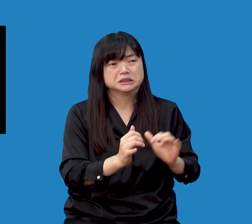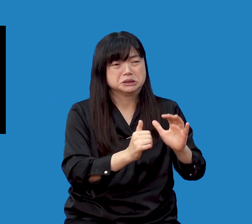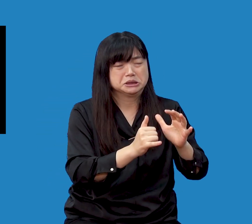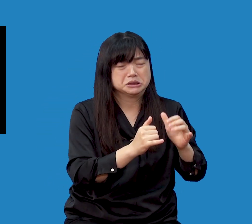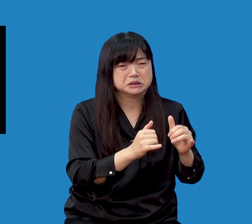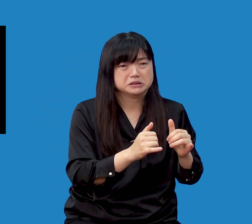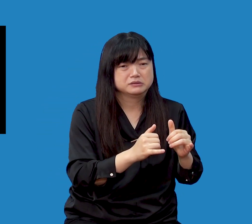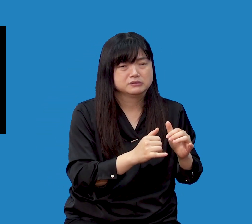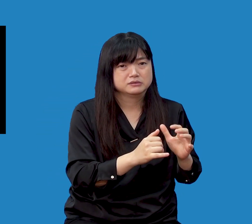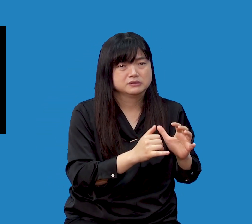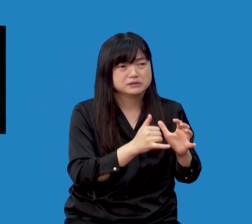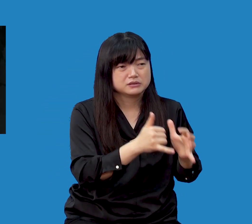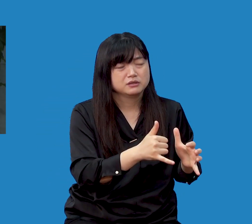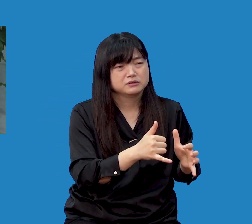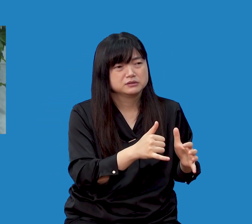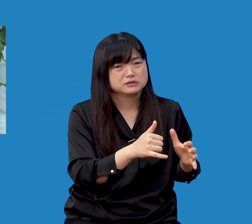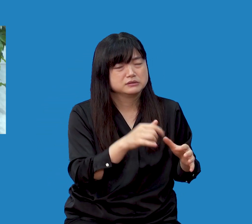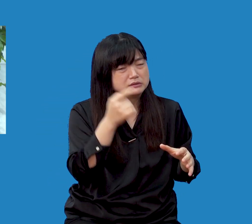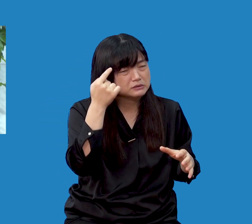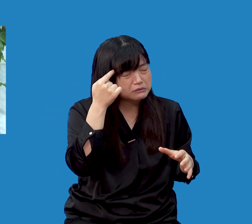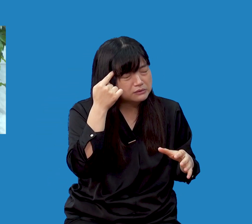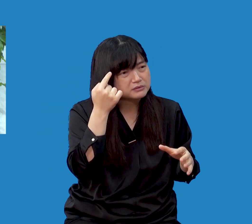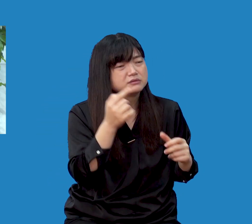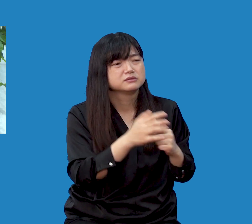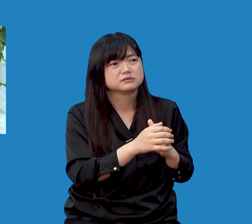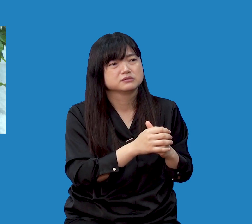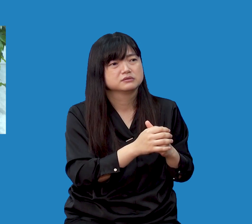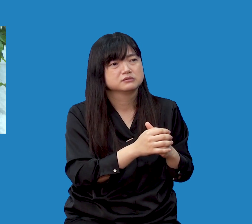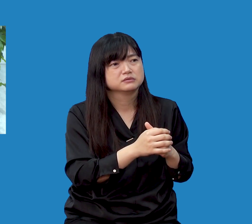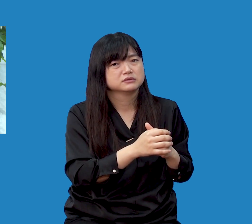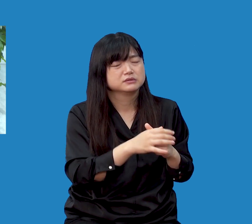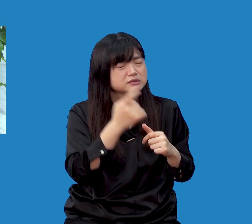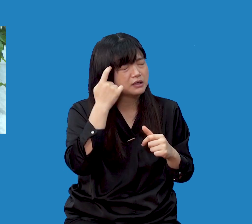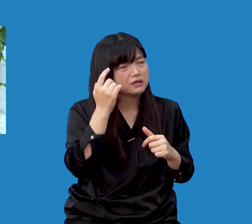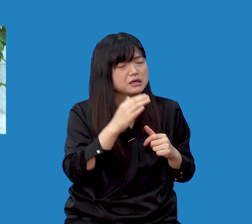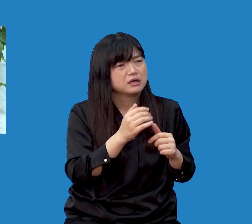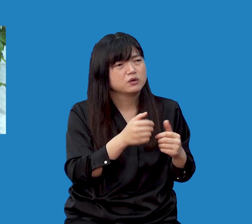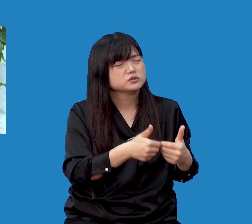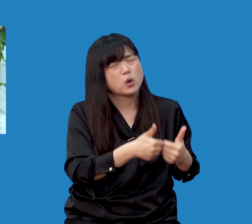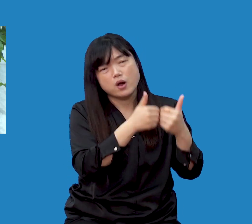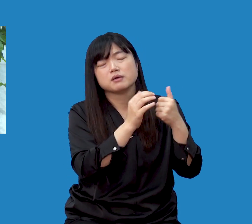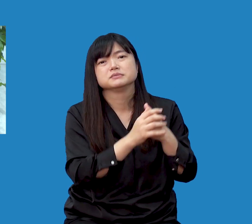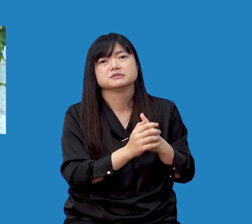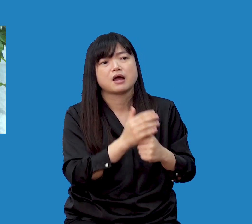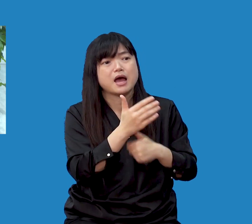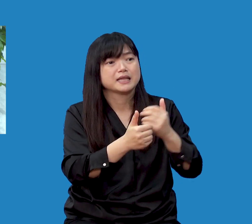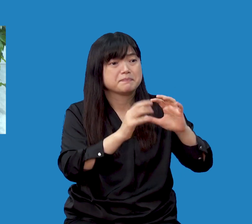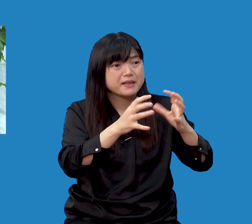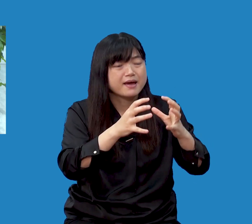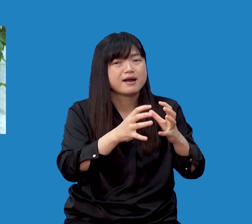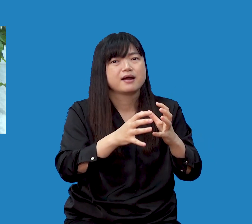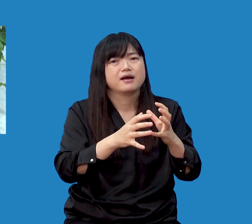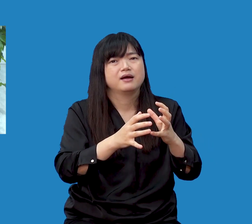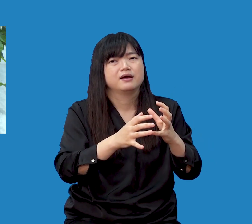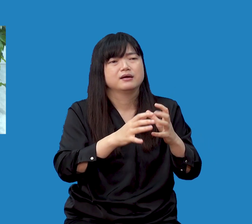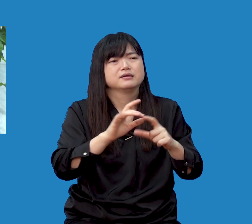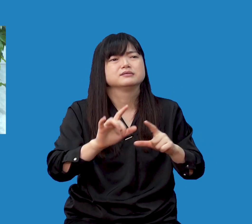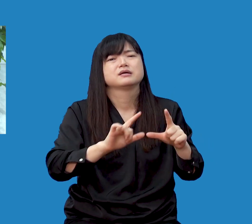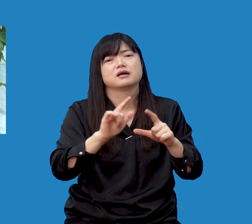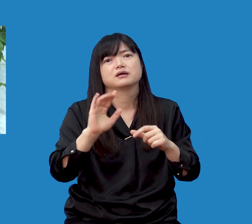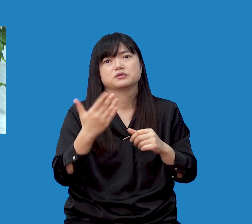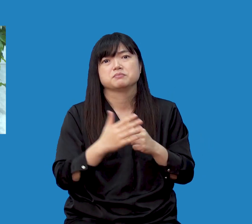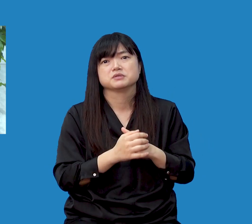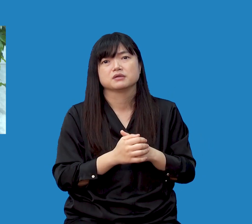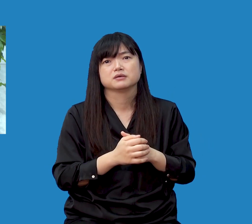정신과 세속 문화에 매몰되지 않습니다. 저항합니다. 하나님 나라 삶을 살아갑니다.